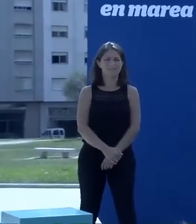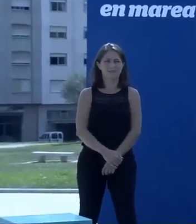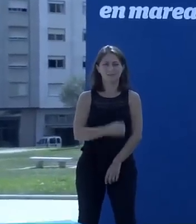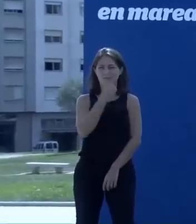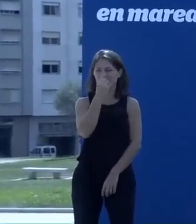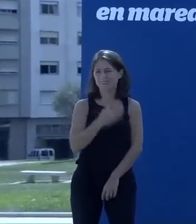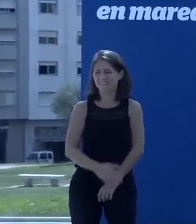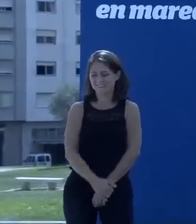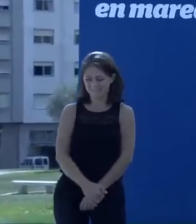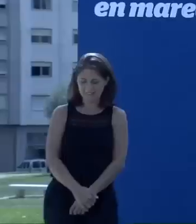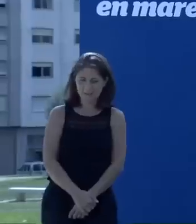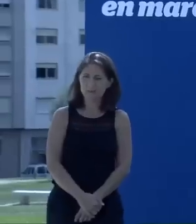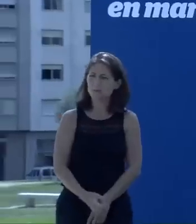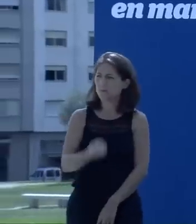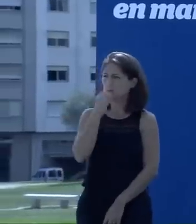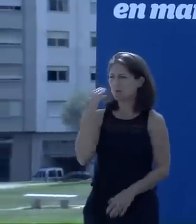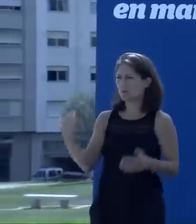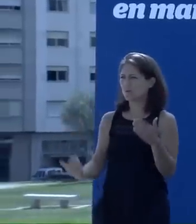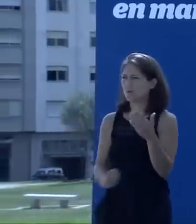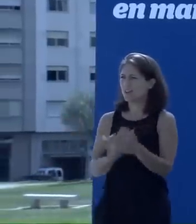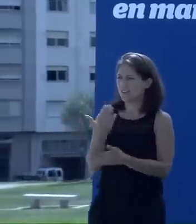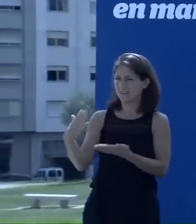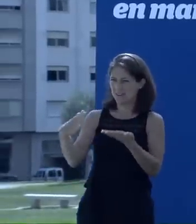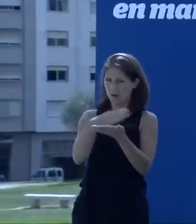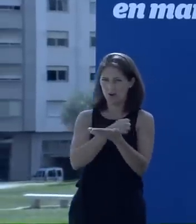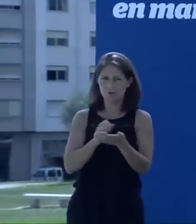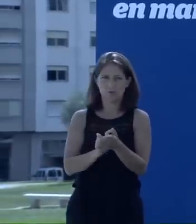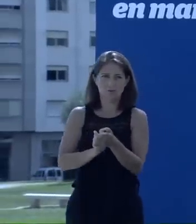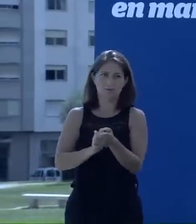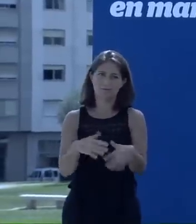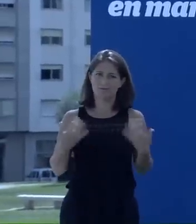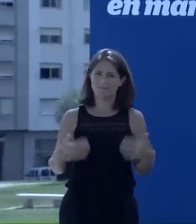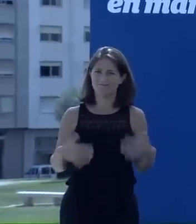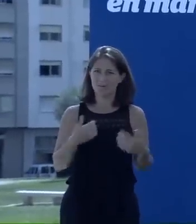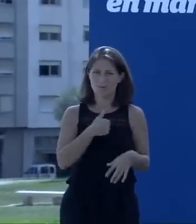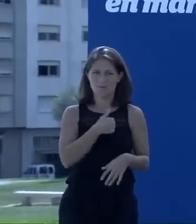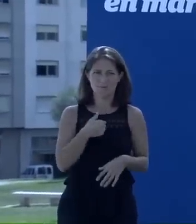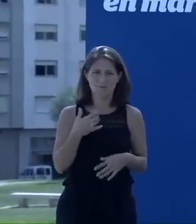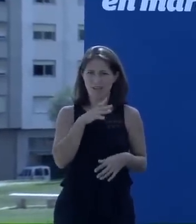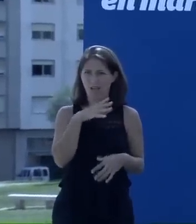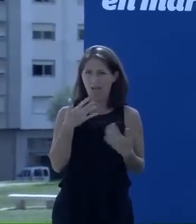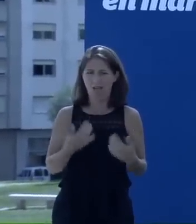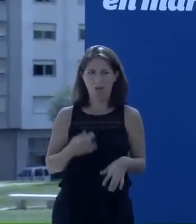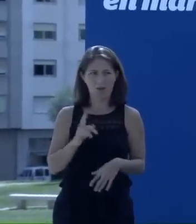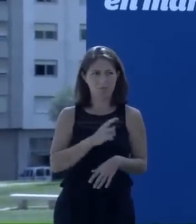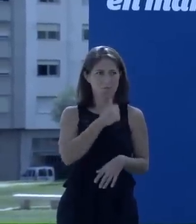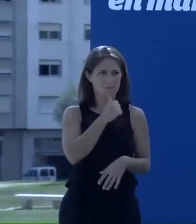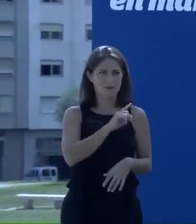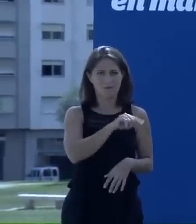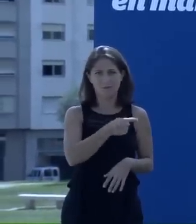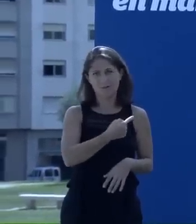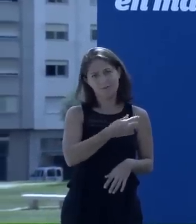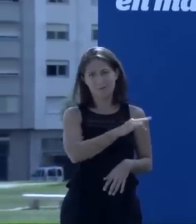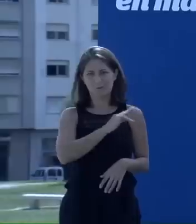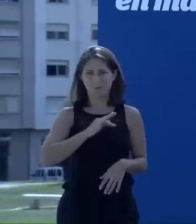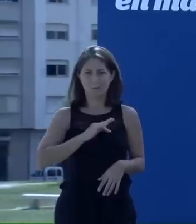Bueno, moi bo día a todos. Tremendo papelón que me toca ahora intervir despois do mestre Beiras e